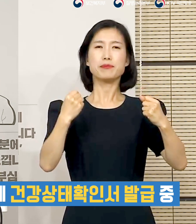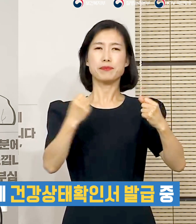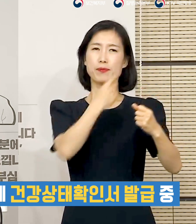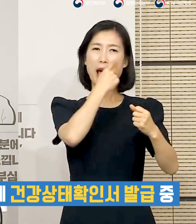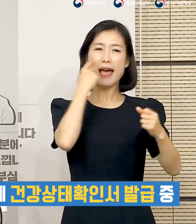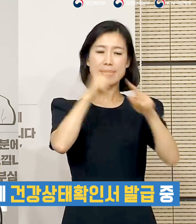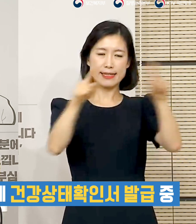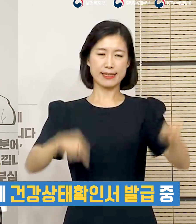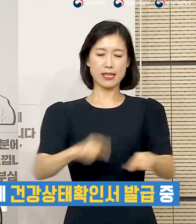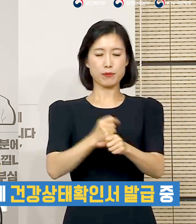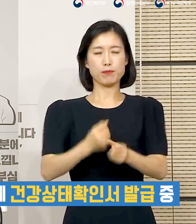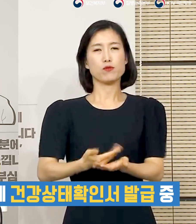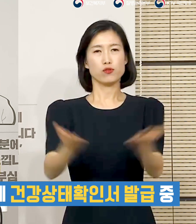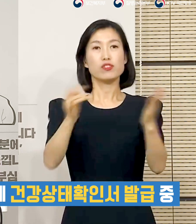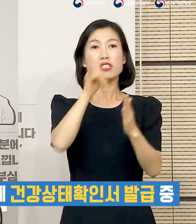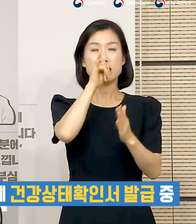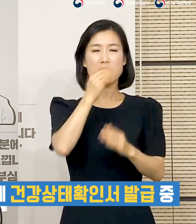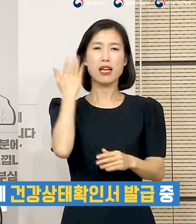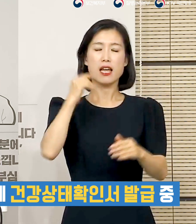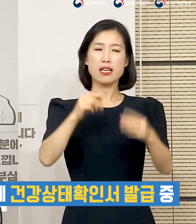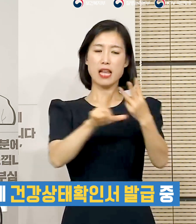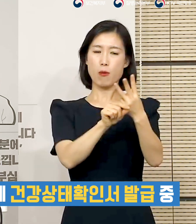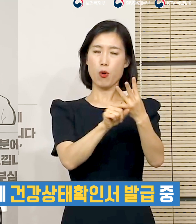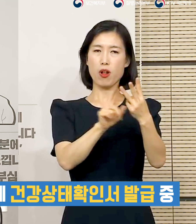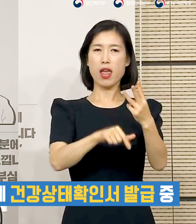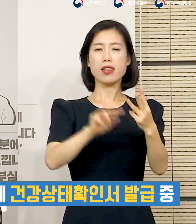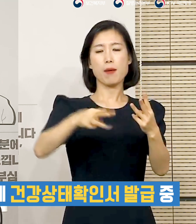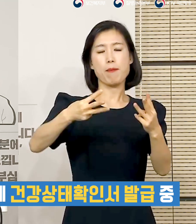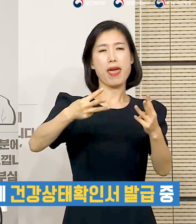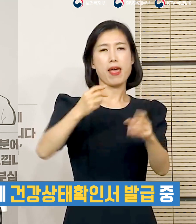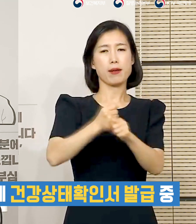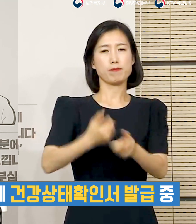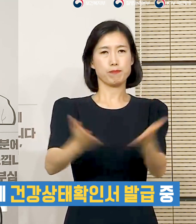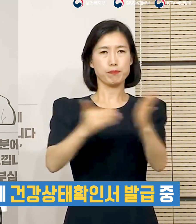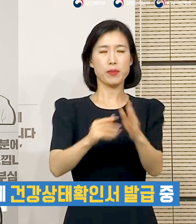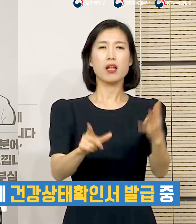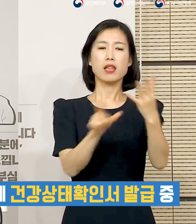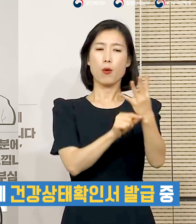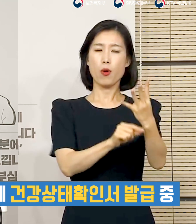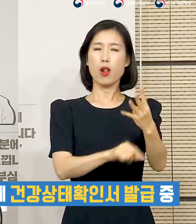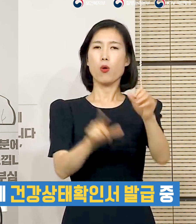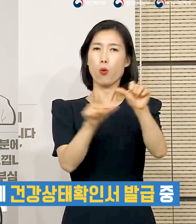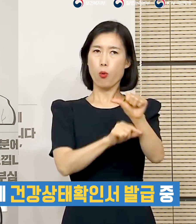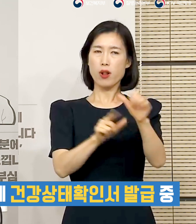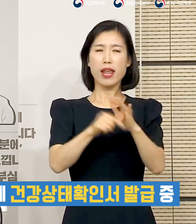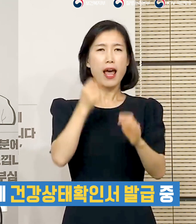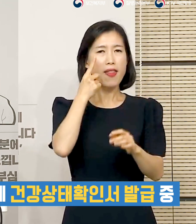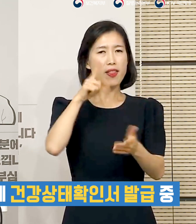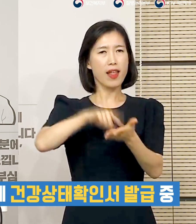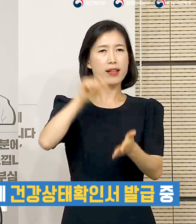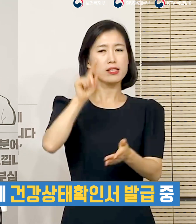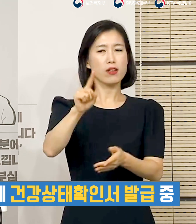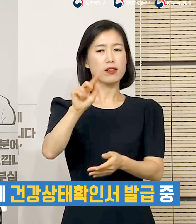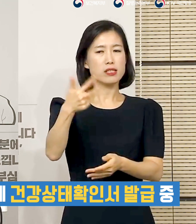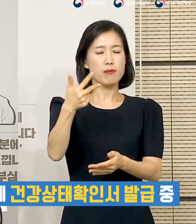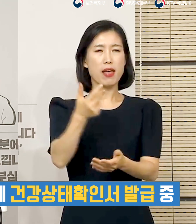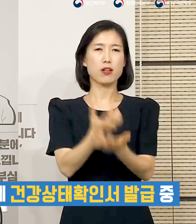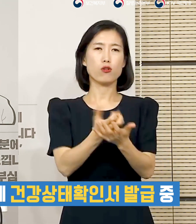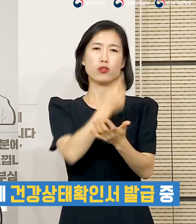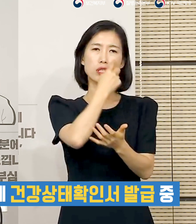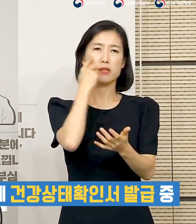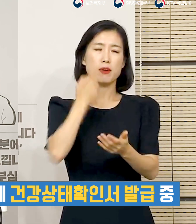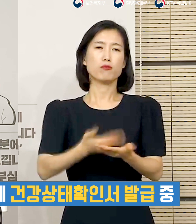있습니다. 3월에 300여 건을 시작으로 4월과 5월에는 한 달에 1,700여 건을